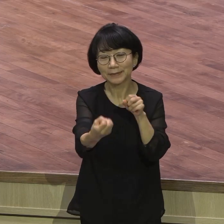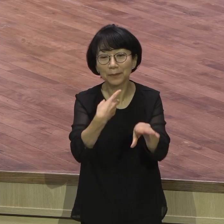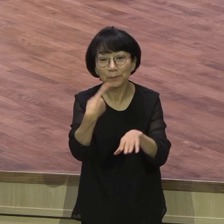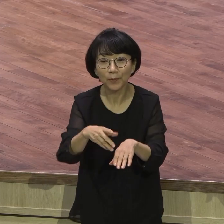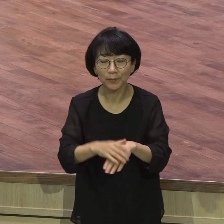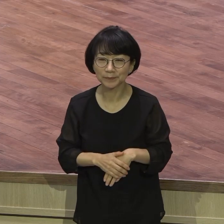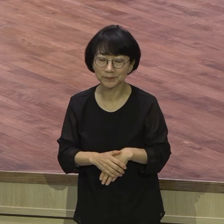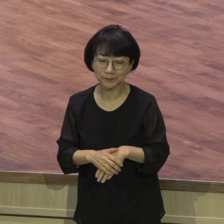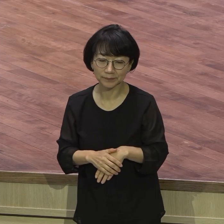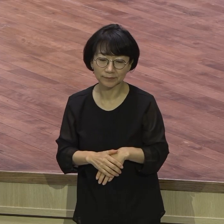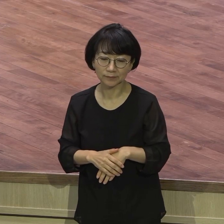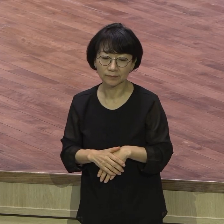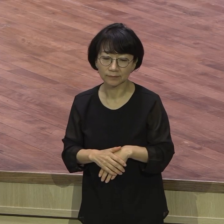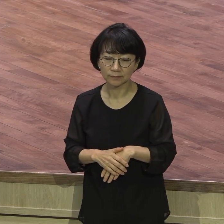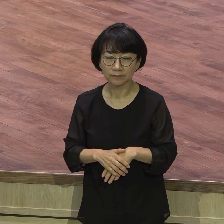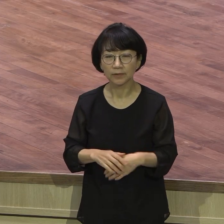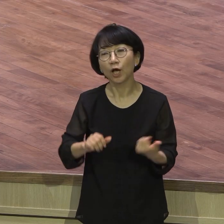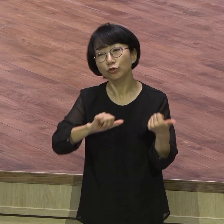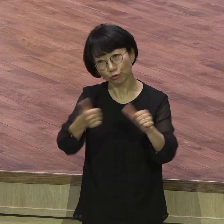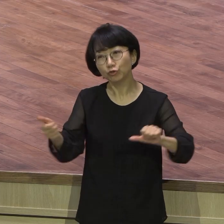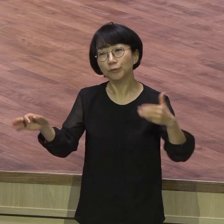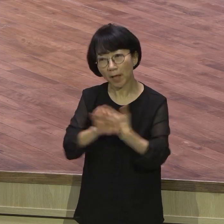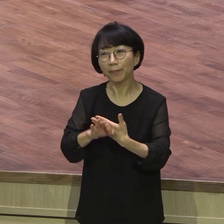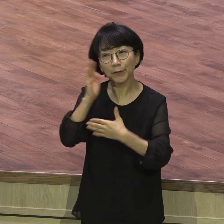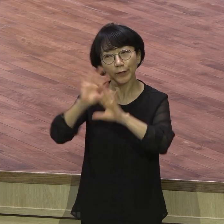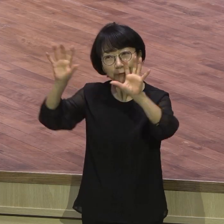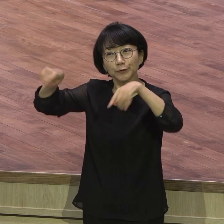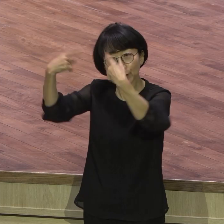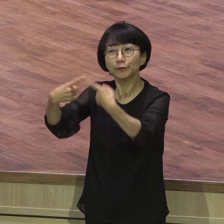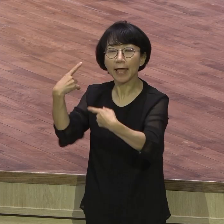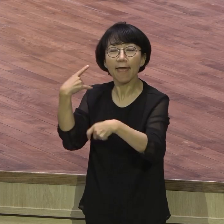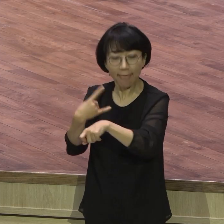대답이 걸작이요 죽으면 천당 가요 그랬어요